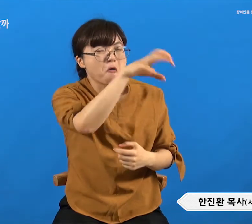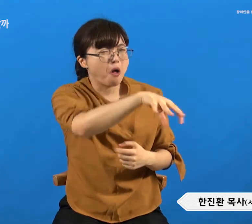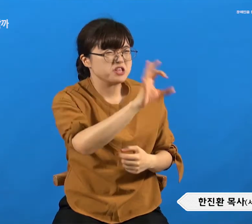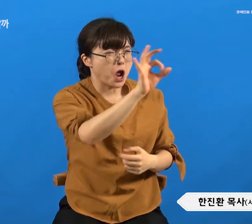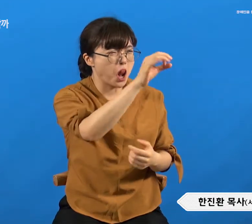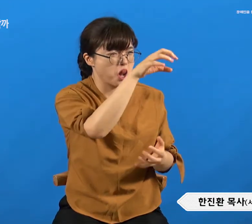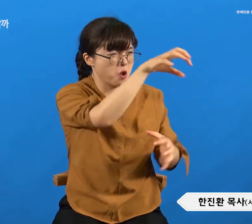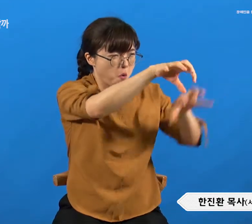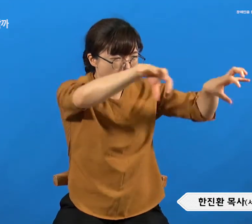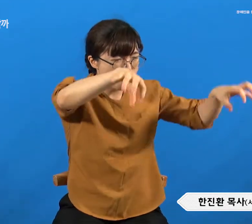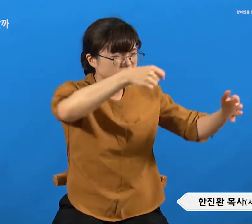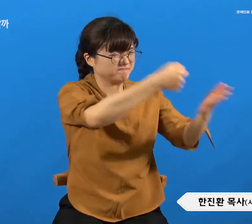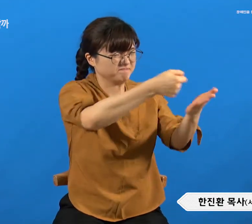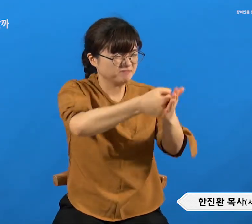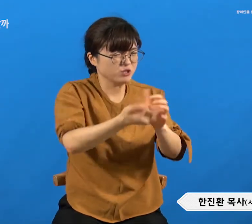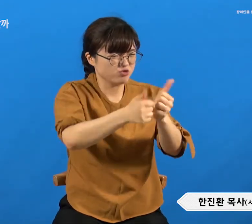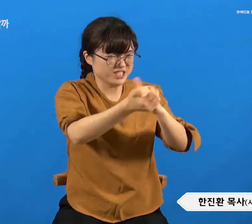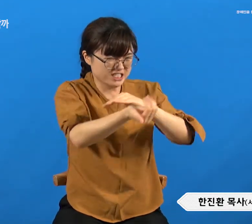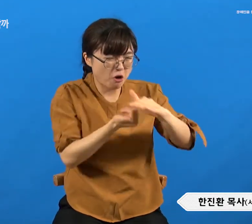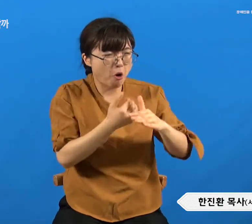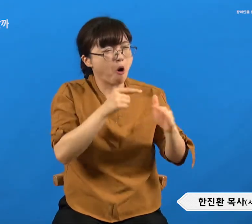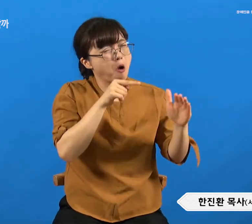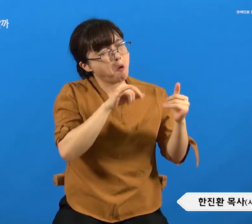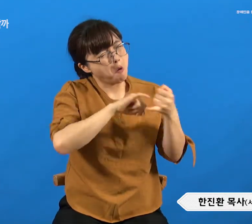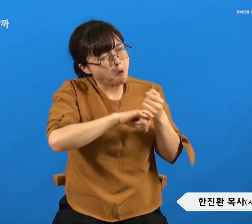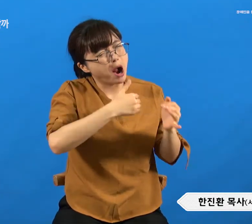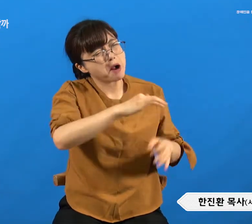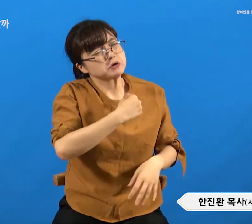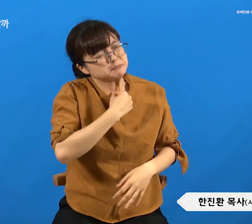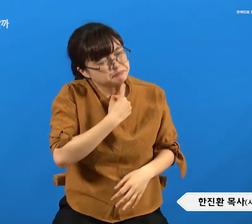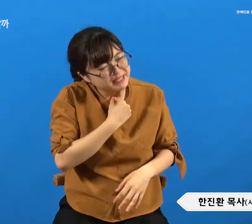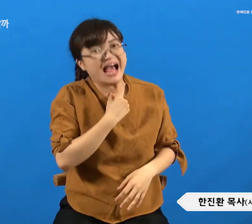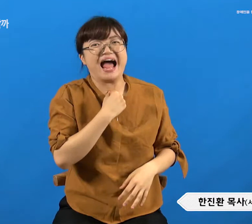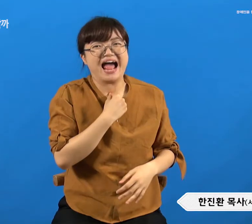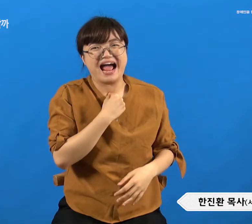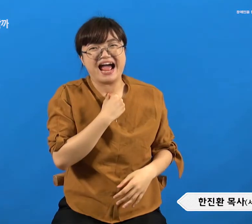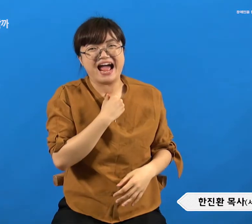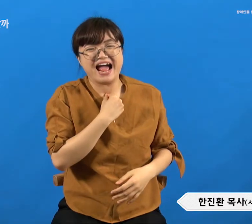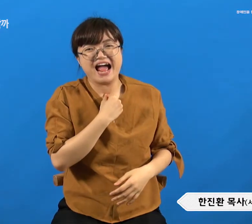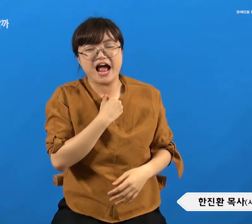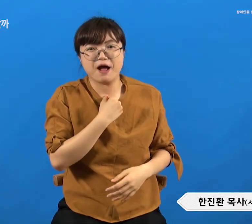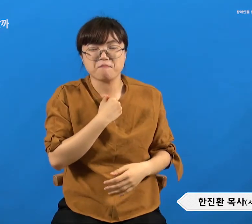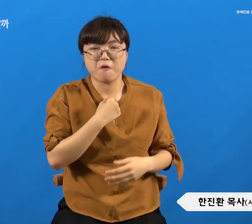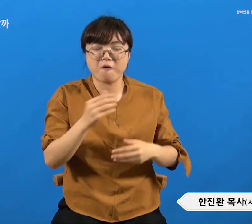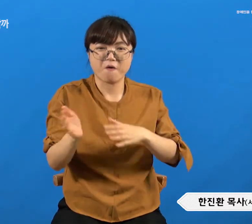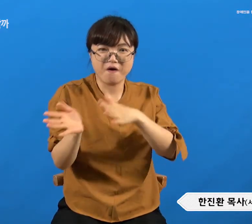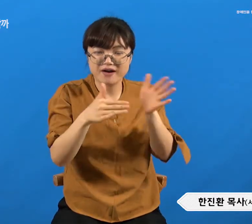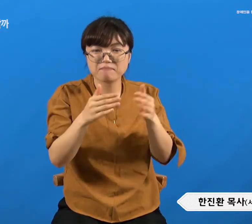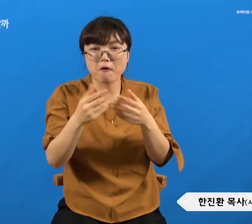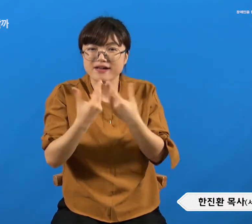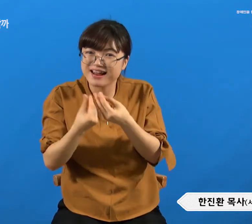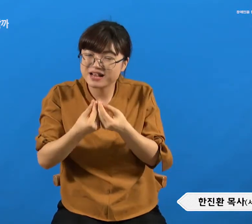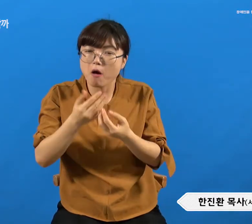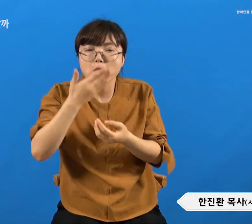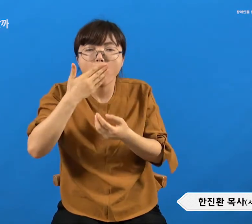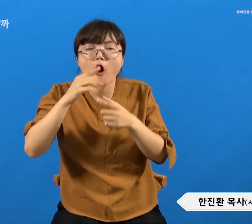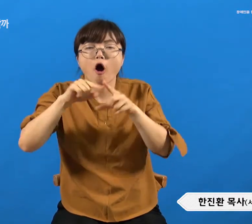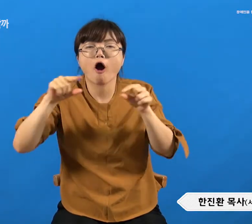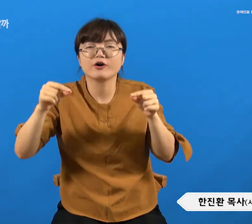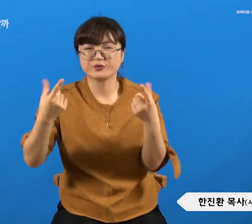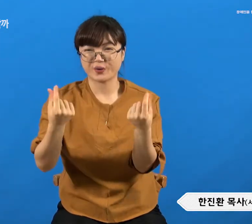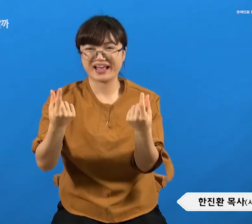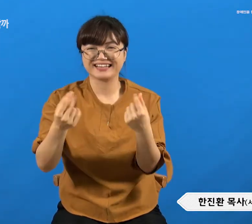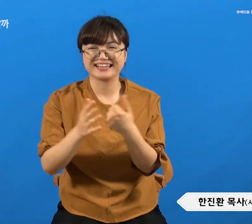10곳을 정해놓고 죽기 전에 꼭 가보았으면 이제 하는 것입니다. 음식의 버킷리스트도